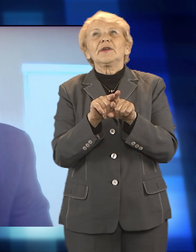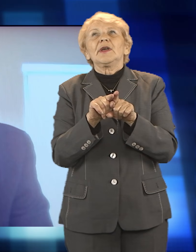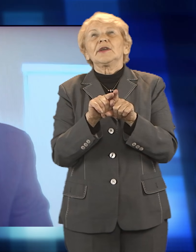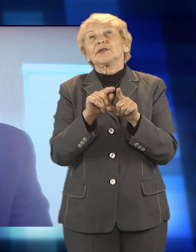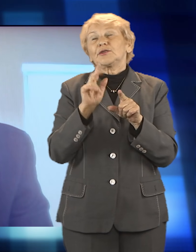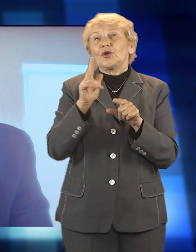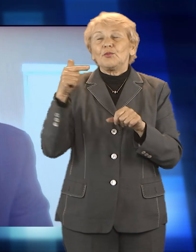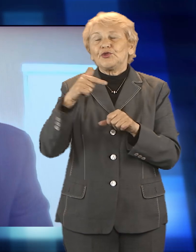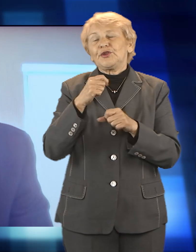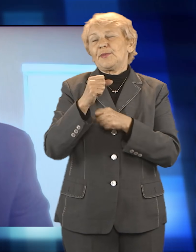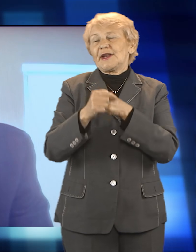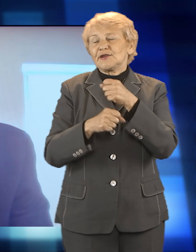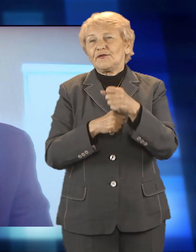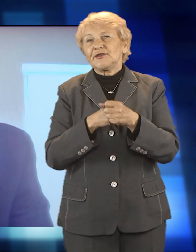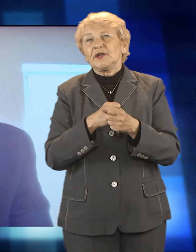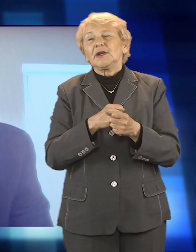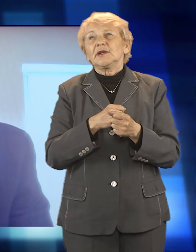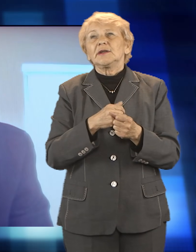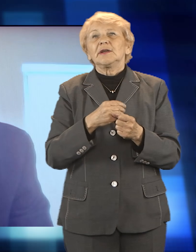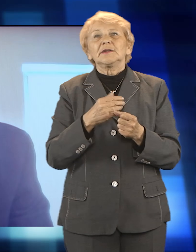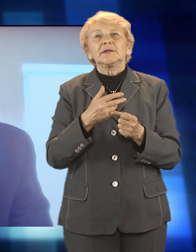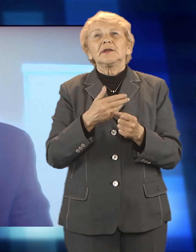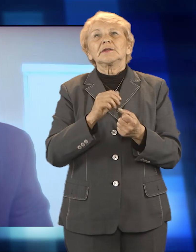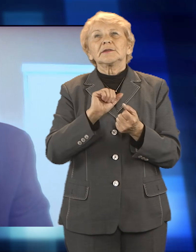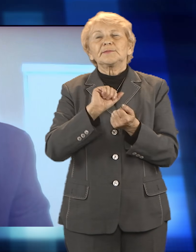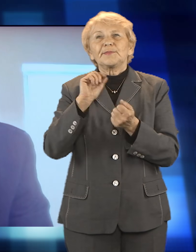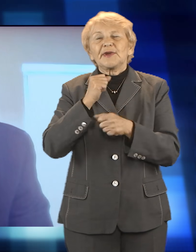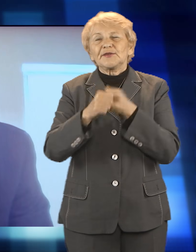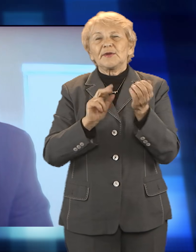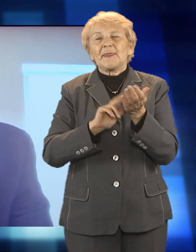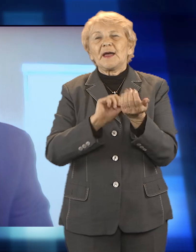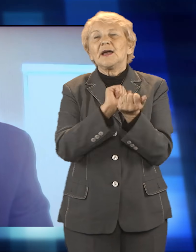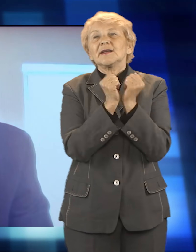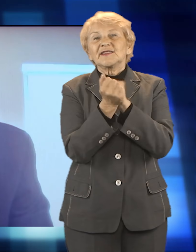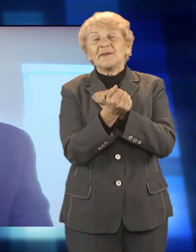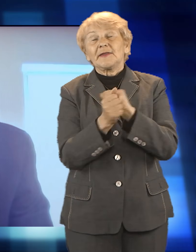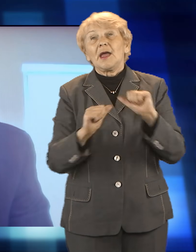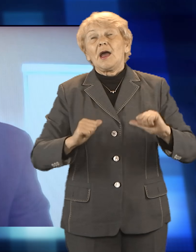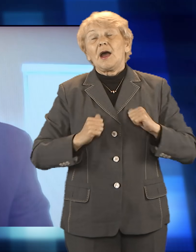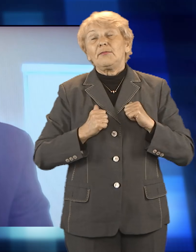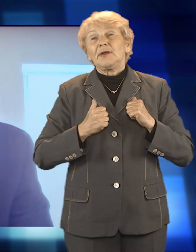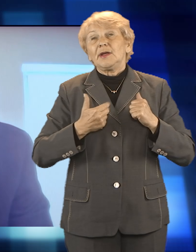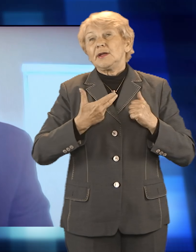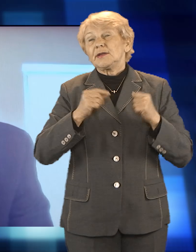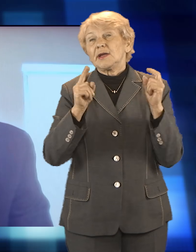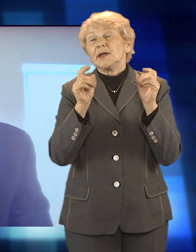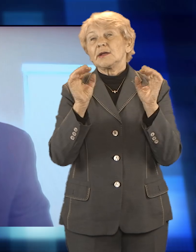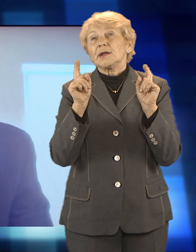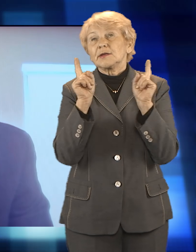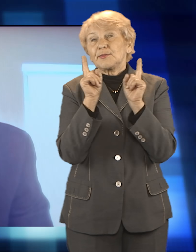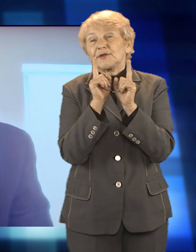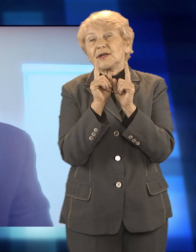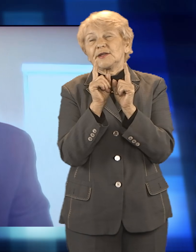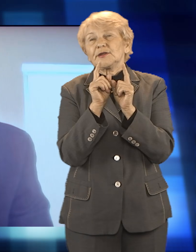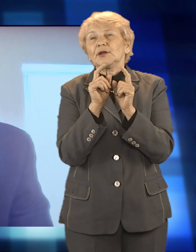dwie części które pracują w tygodniowych etapach tygodniowych zmianach bez możliwości widywania sie ze sobą żeby ograniczyć